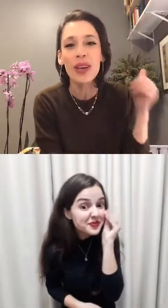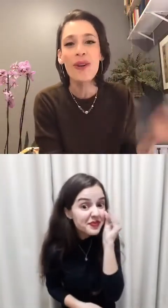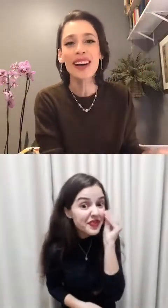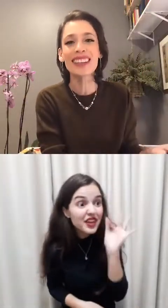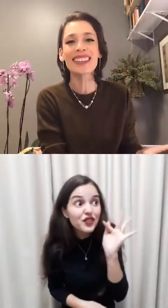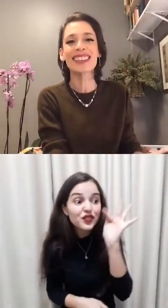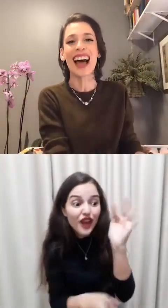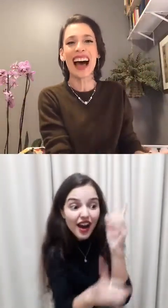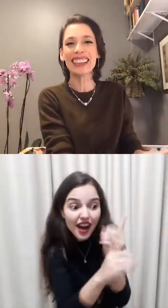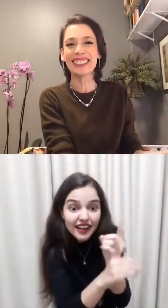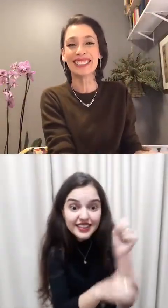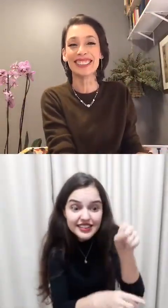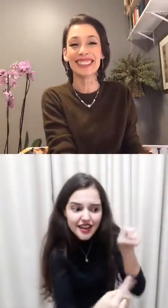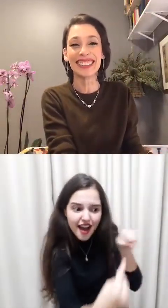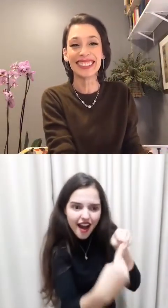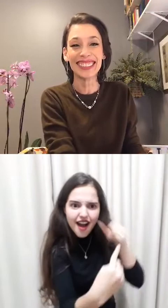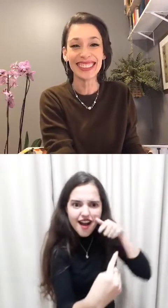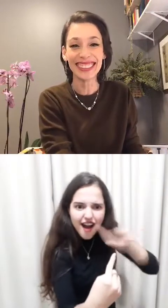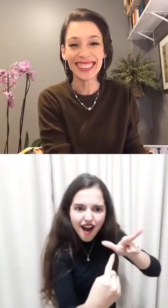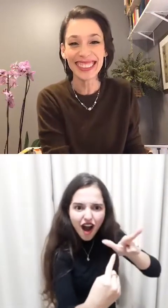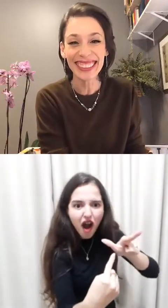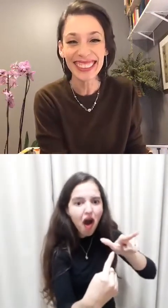foi alcançado